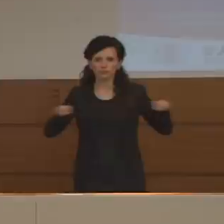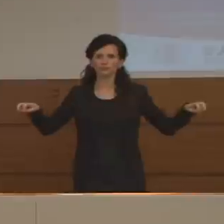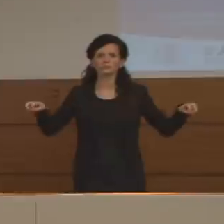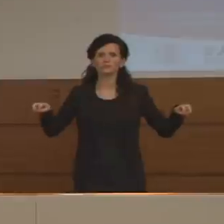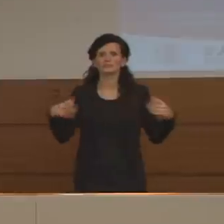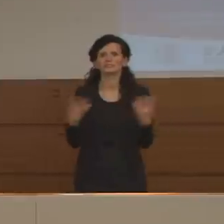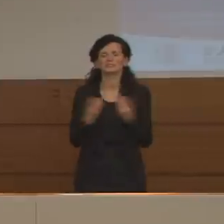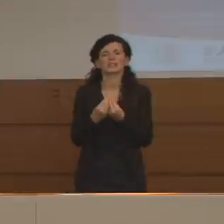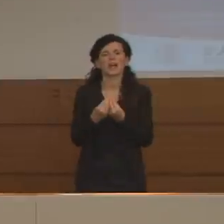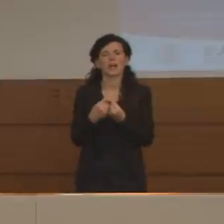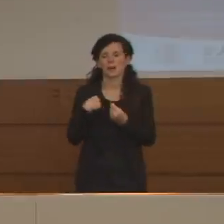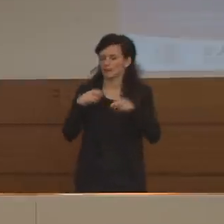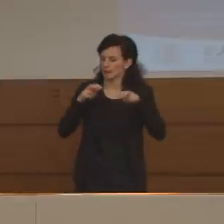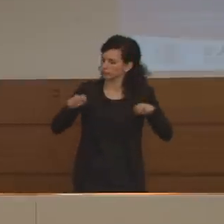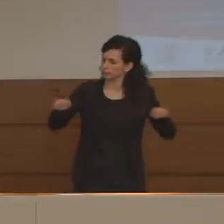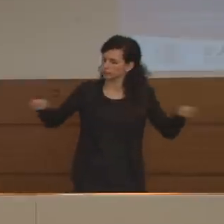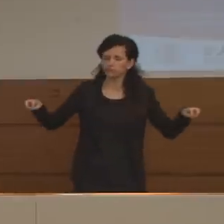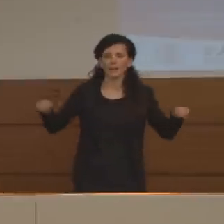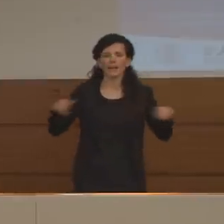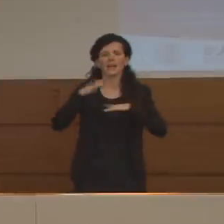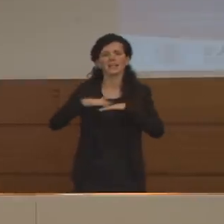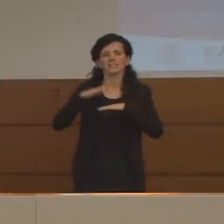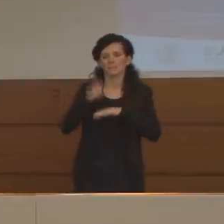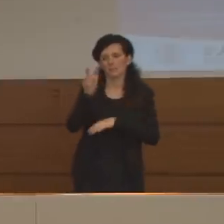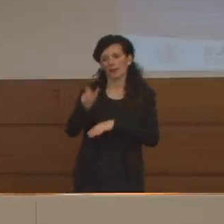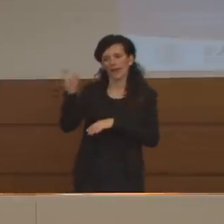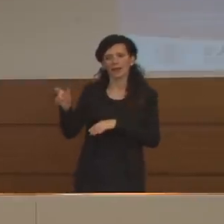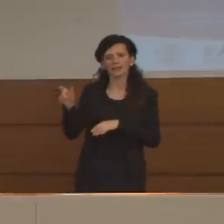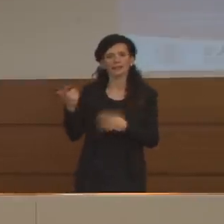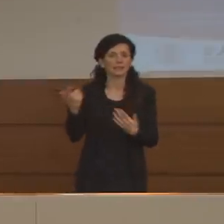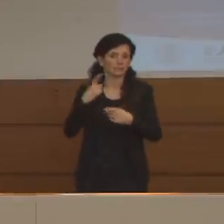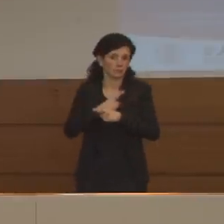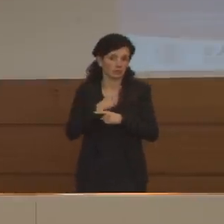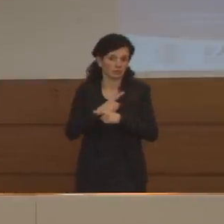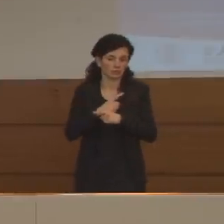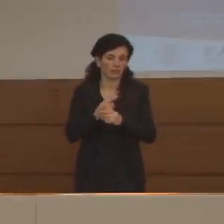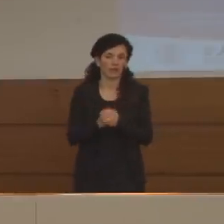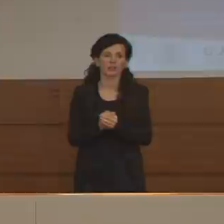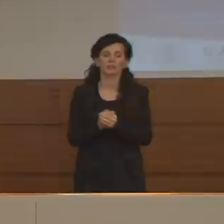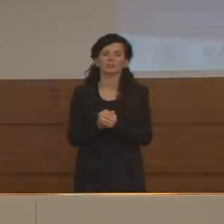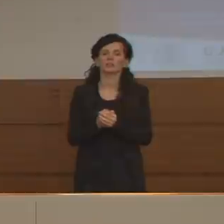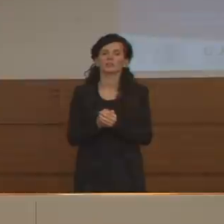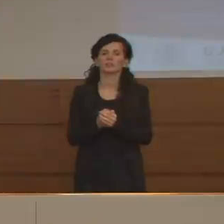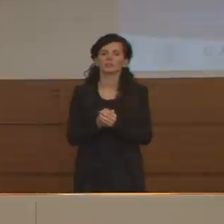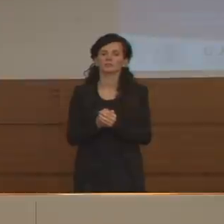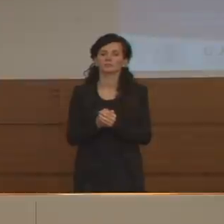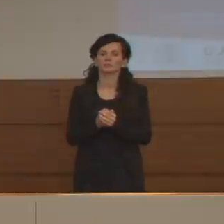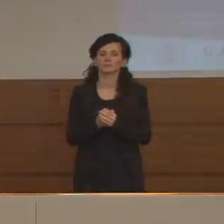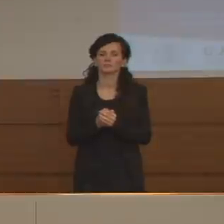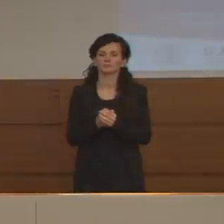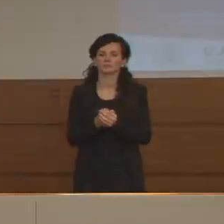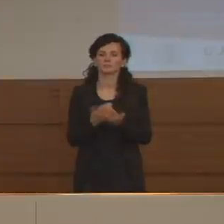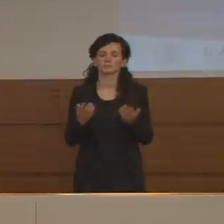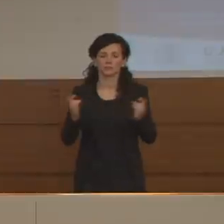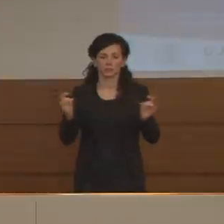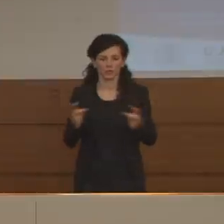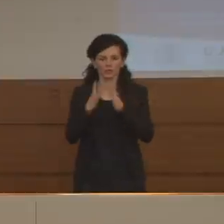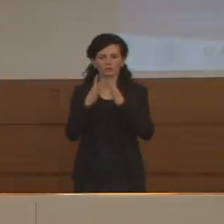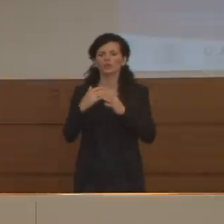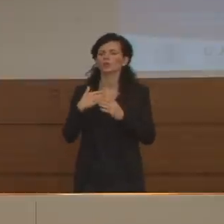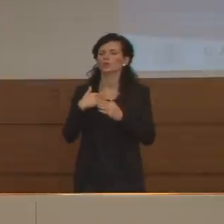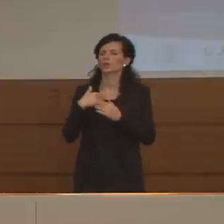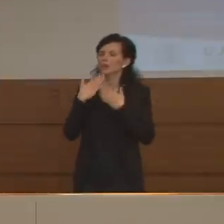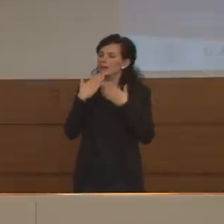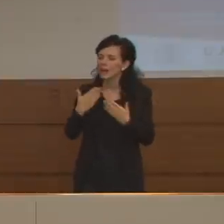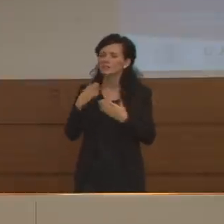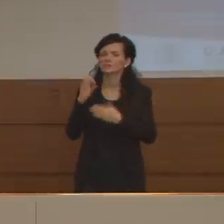che sono necessari intanto ringrazio il professor e antonelli